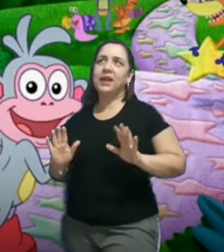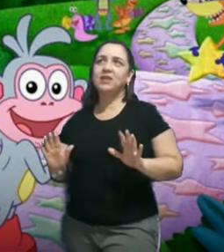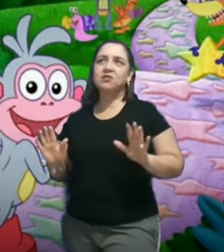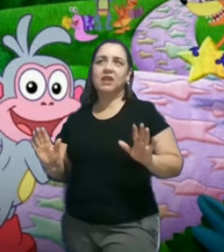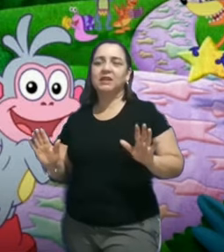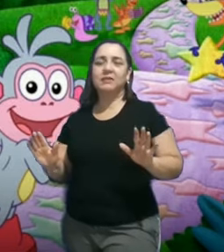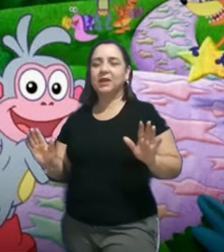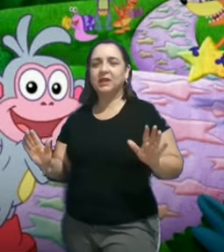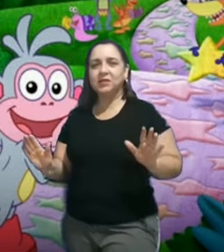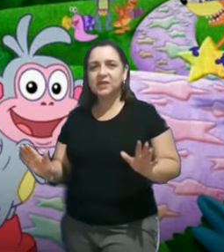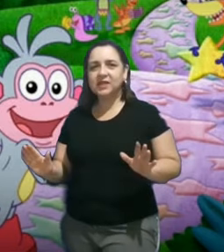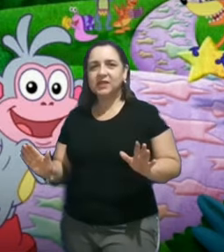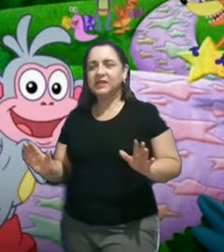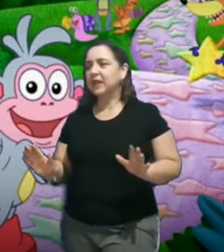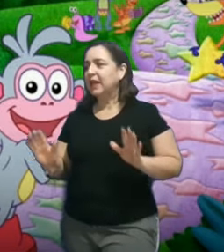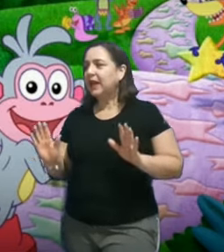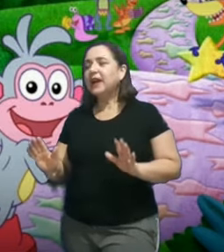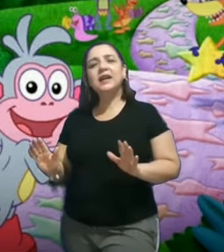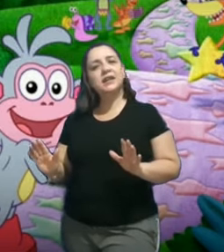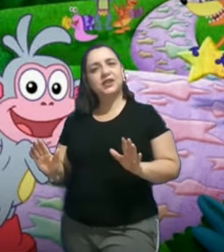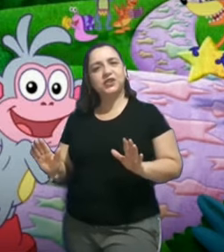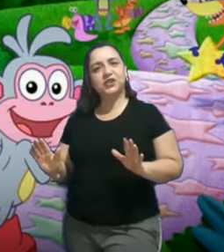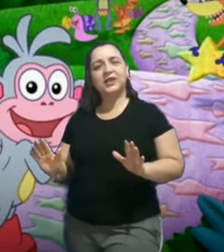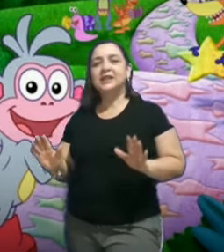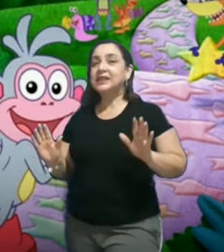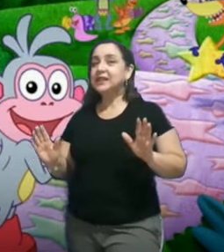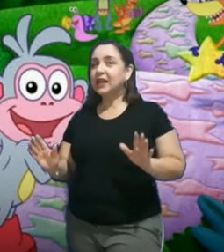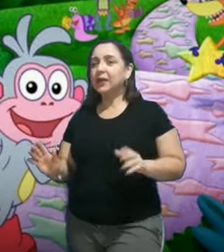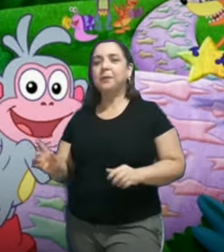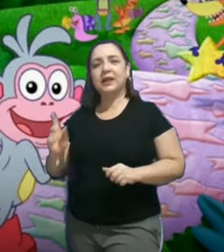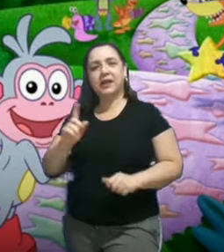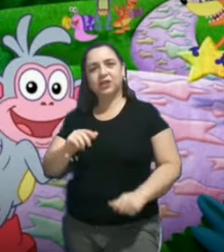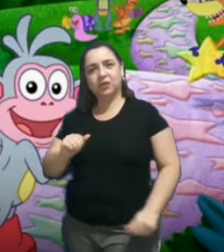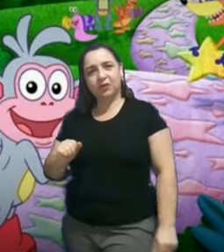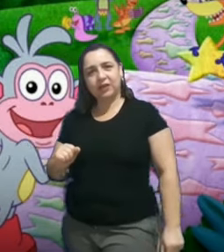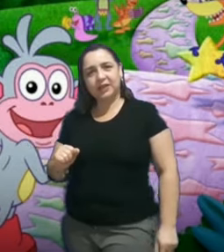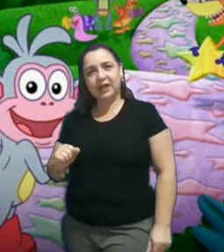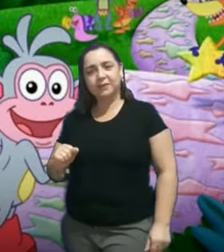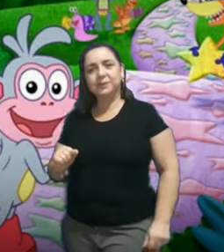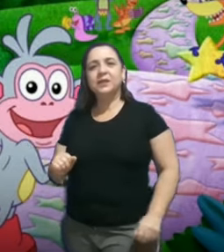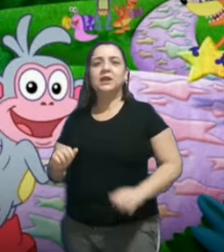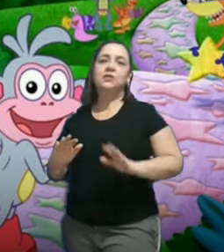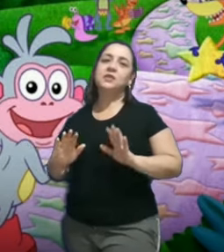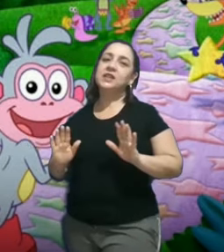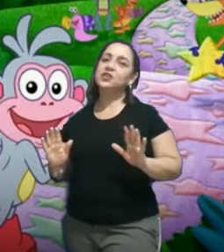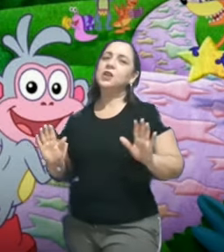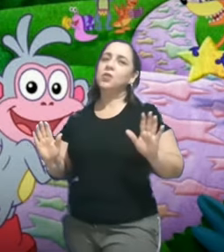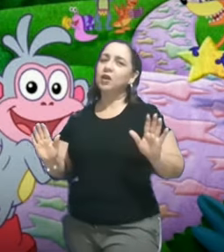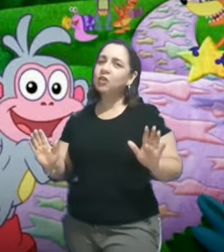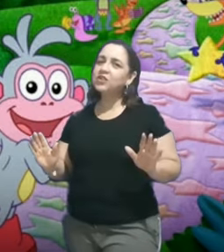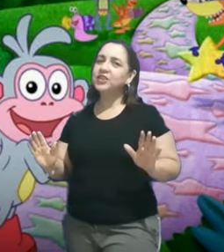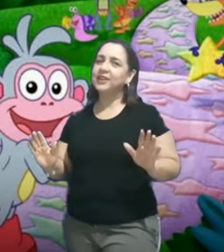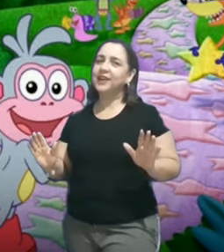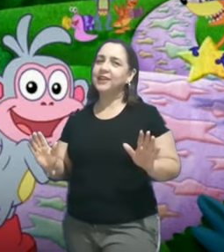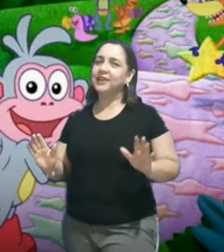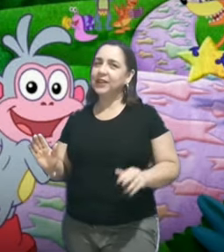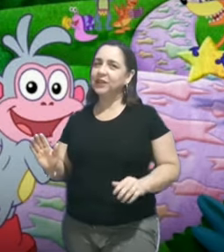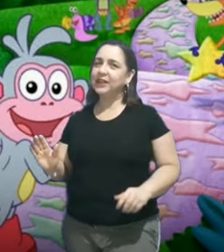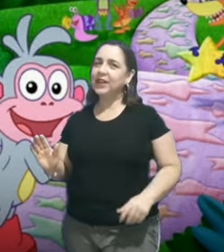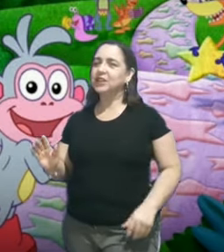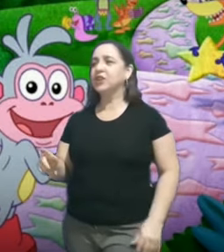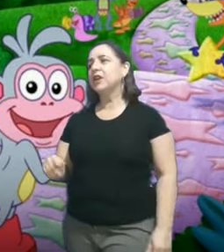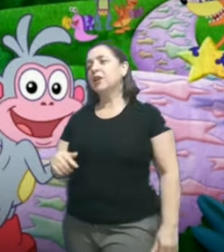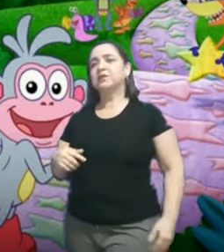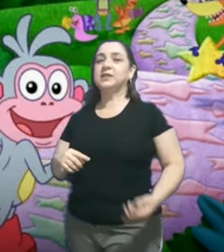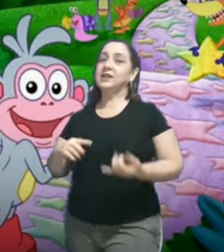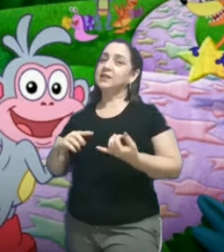tia vai perguntar aqui para vocês. Antes de sair para a escolinha, vocês têm uma rotina, não é